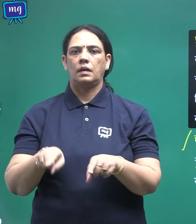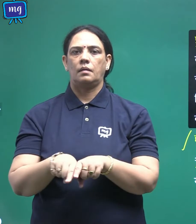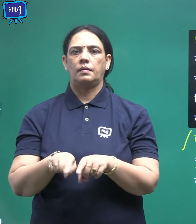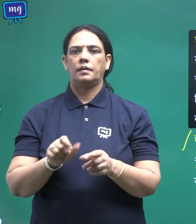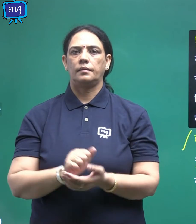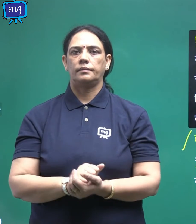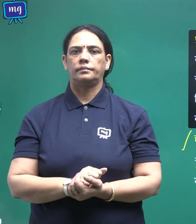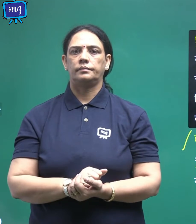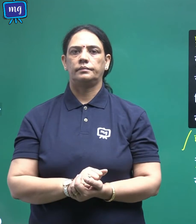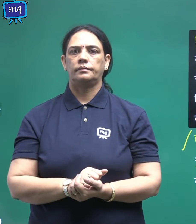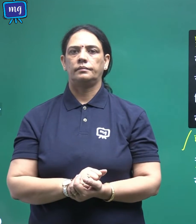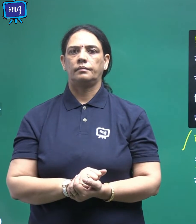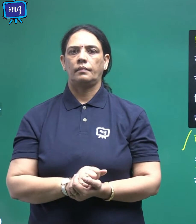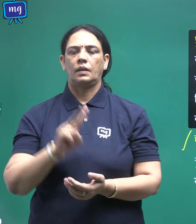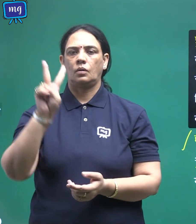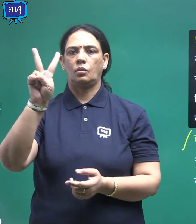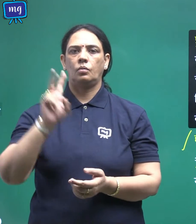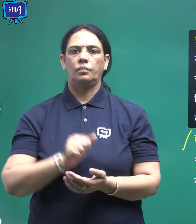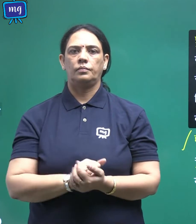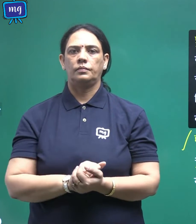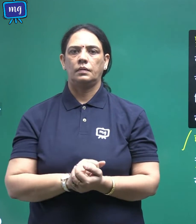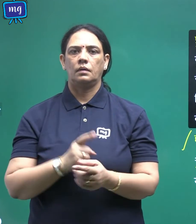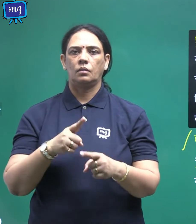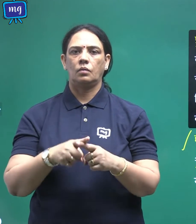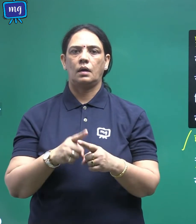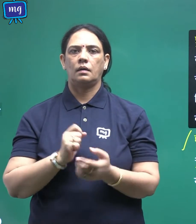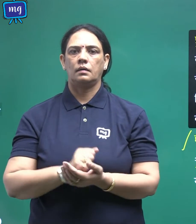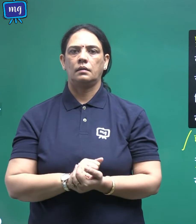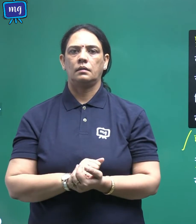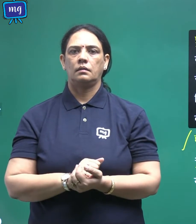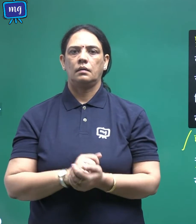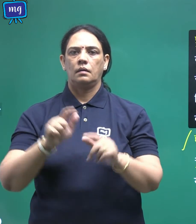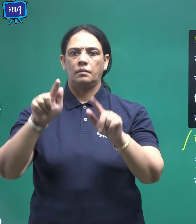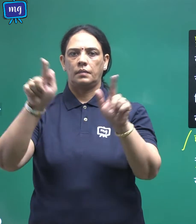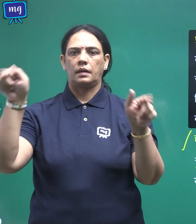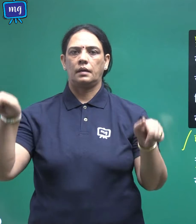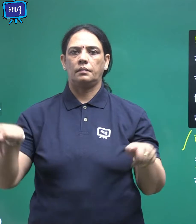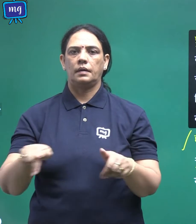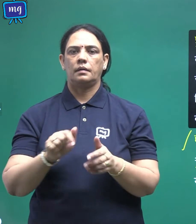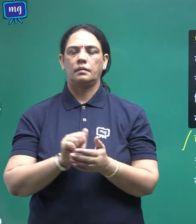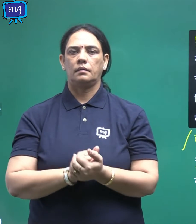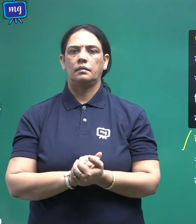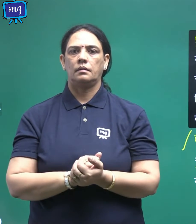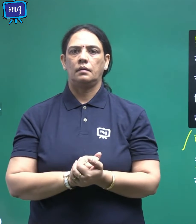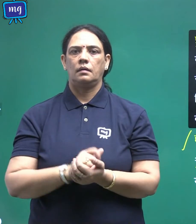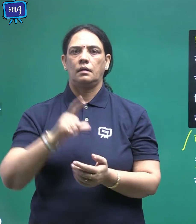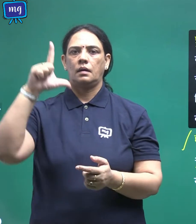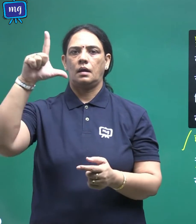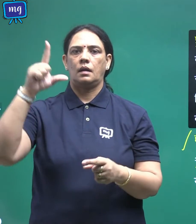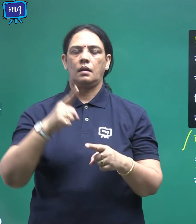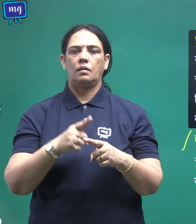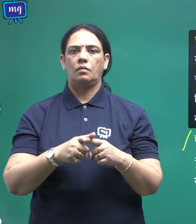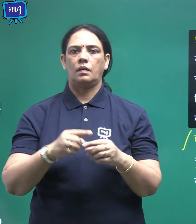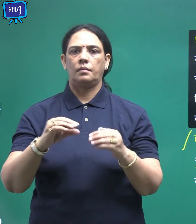बराबर 2 गुणा ब्रैकेट में L गुणा B